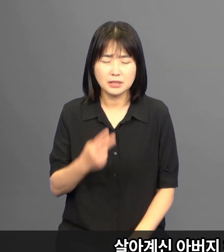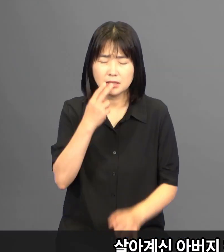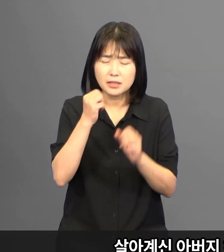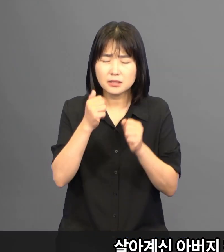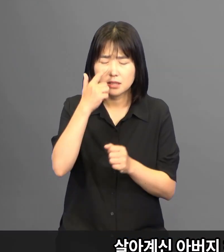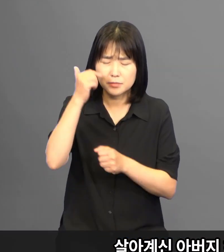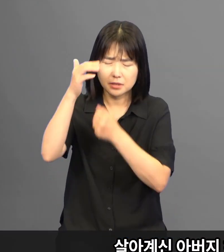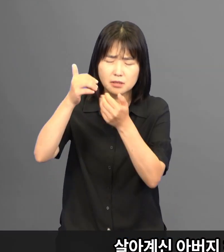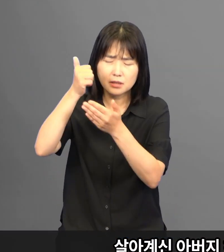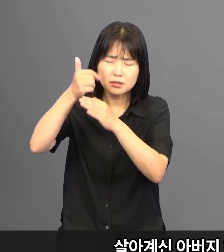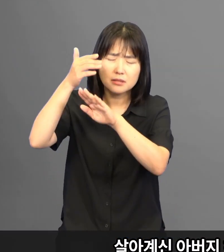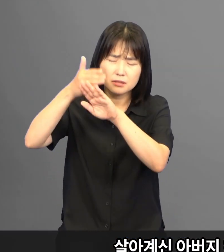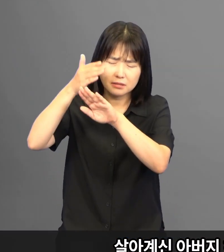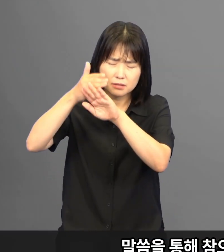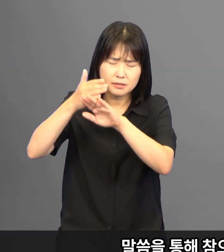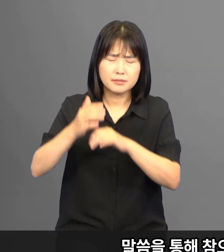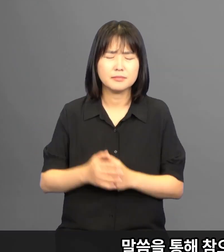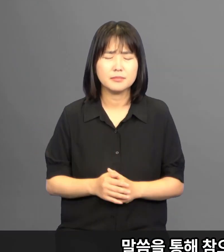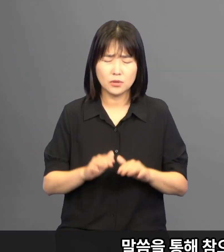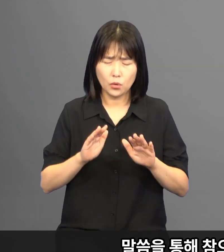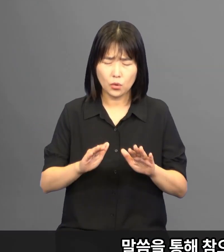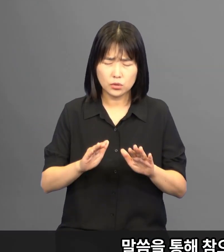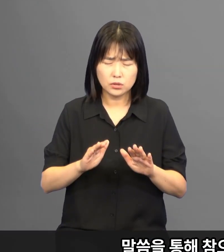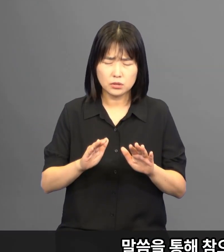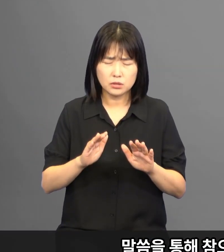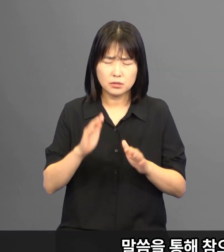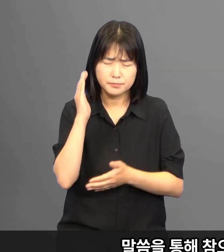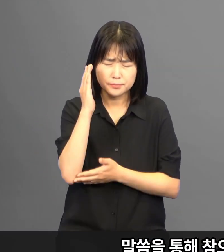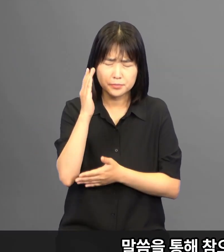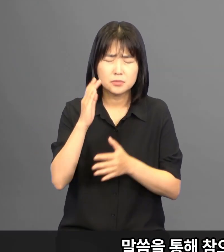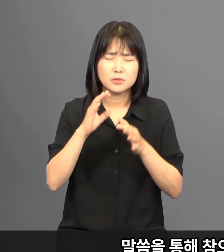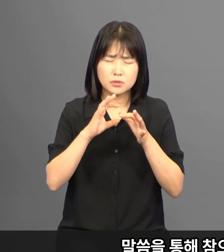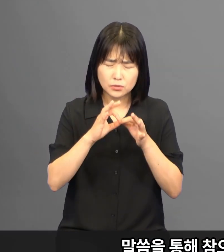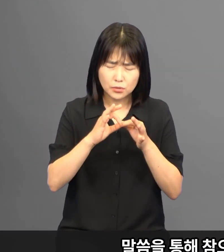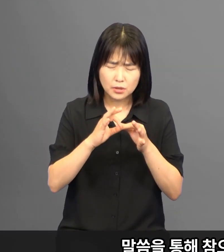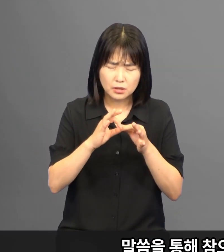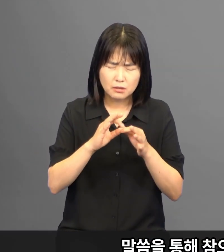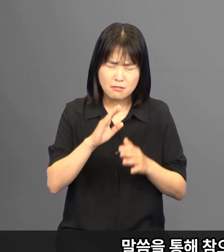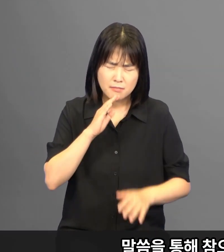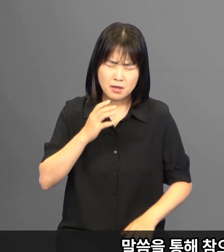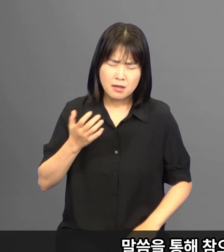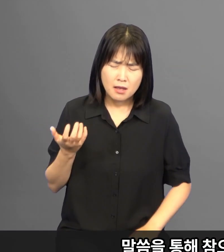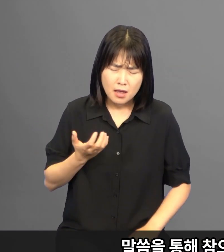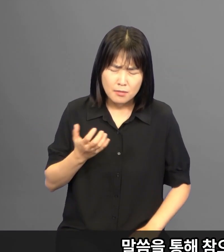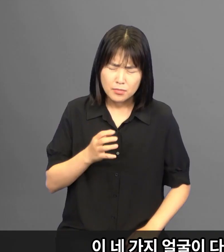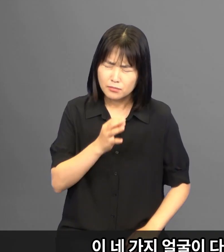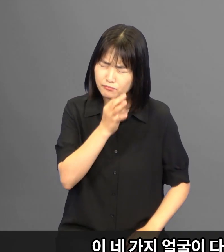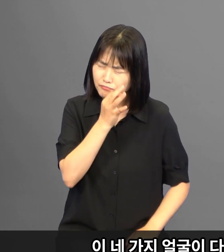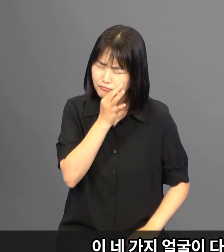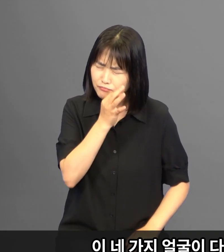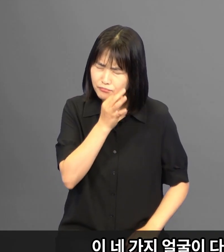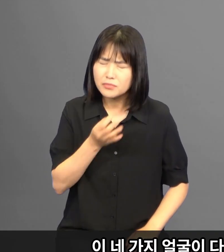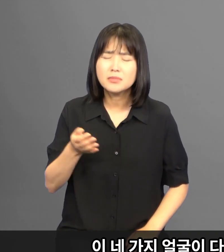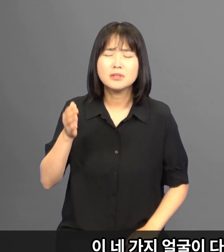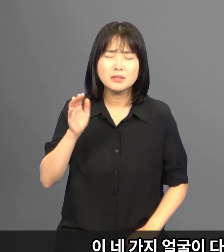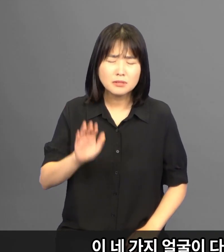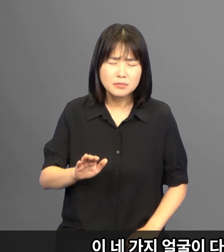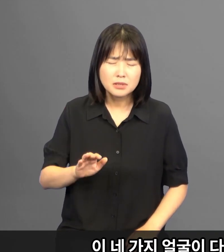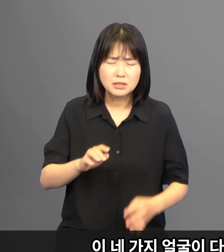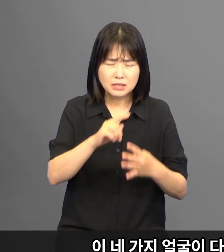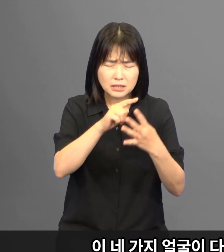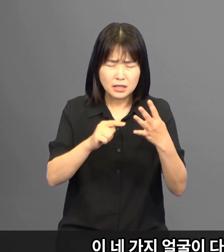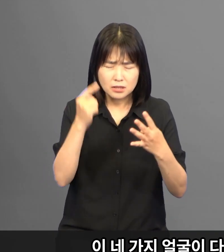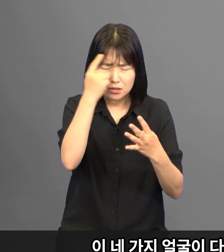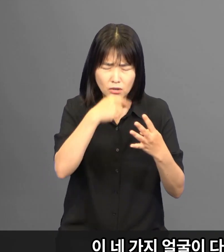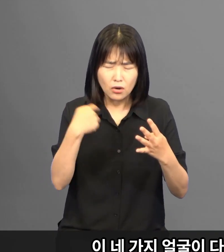되신 아버지 하나님 감사합니다. 오늘 말씀을 통해 참으로 아프고 부끄럽지만 이 네 가지